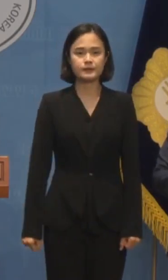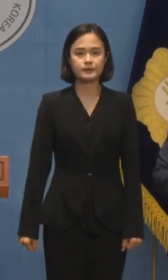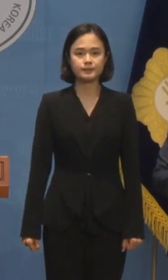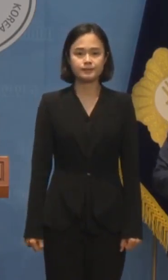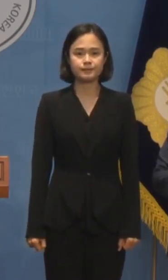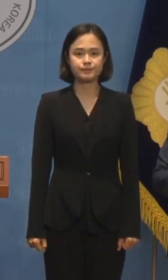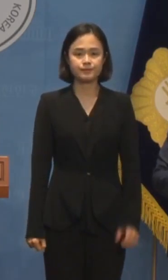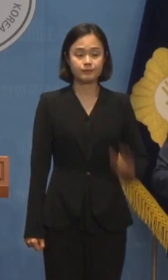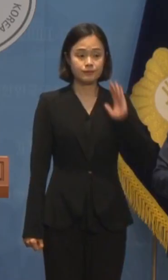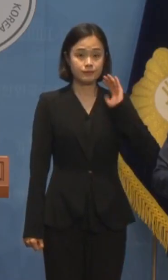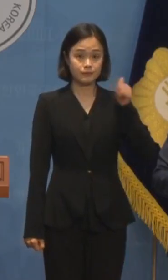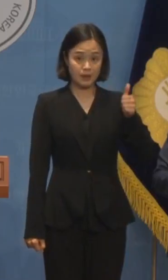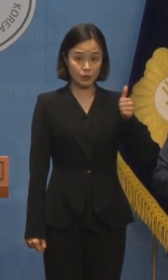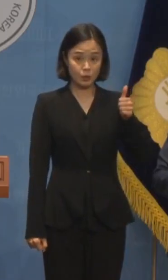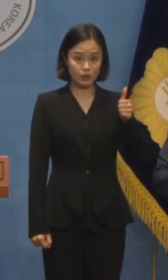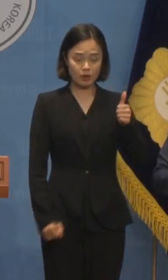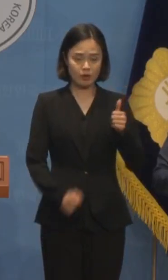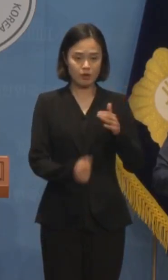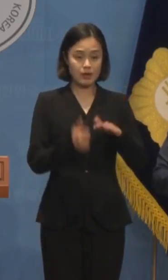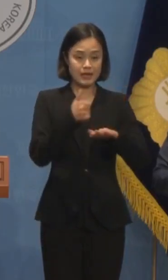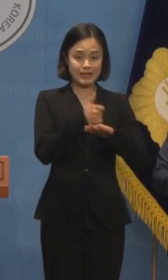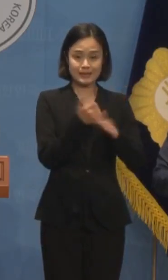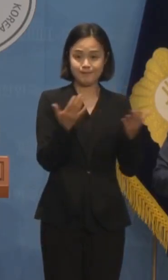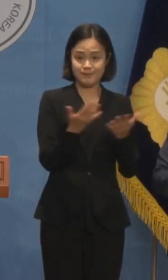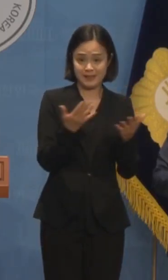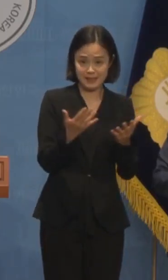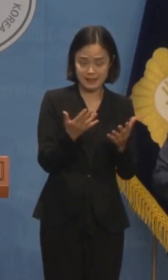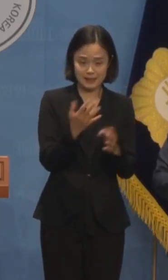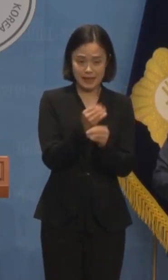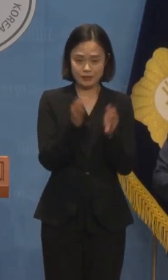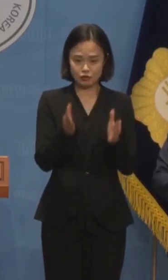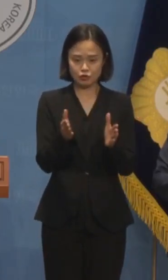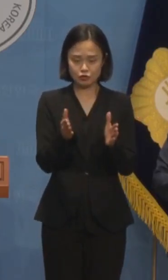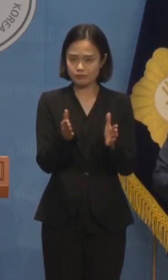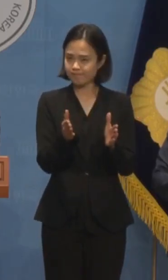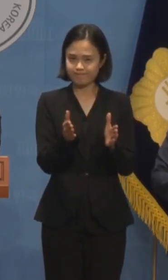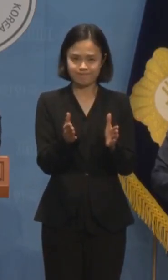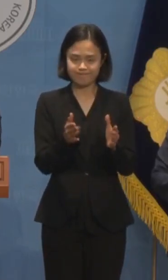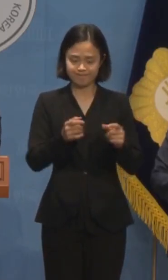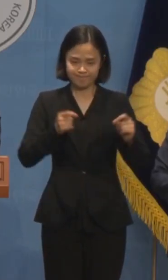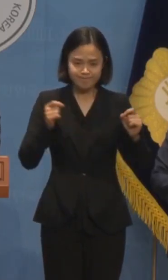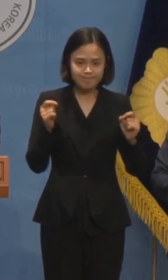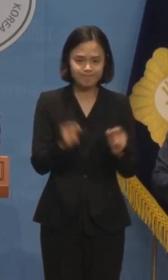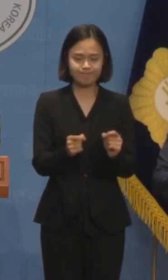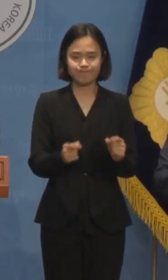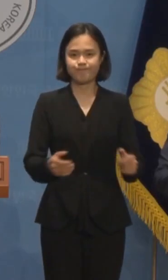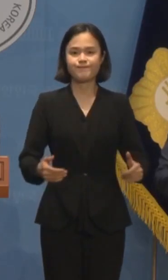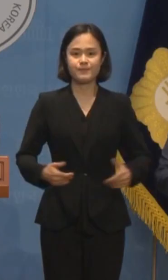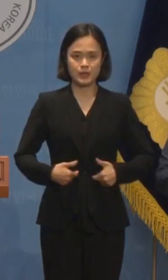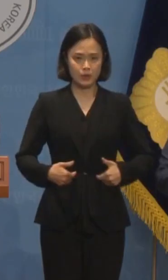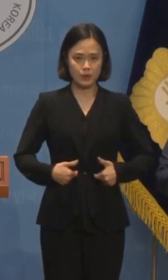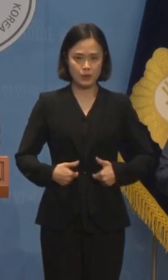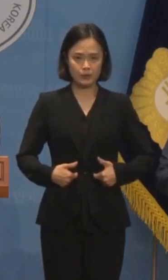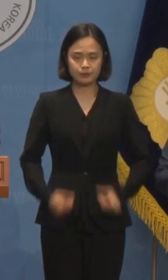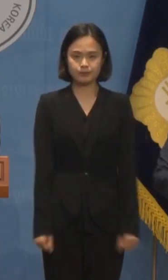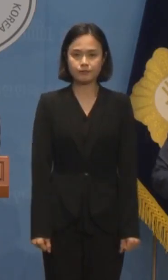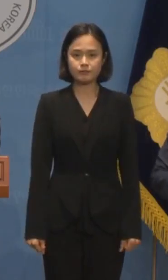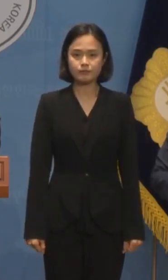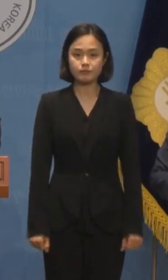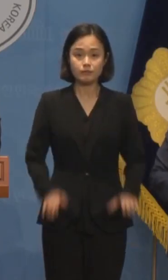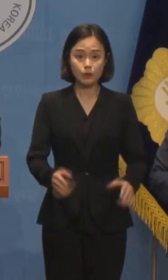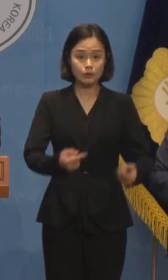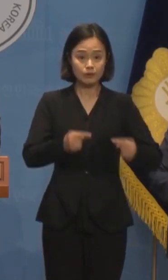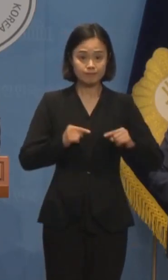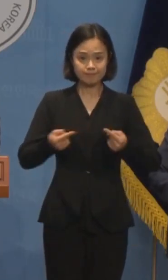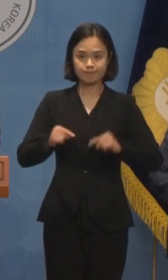단축 개헌연대 준비 모임을 결성하고 오늘 이 기자회견을 준비하게 됐습니다. 먼저 참석하신 분들 소개해